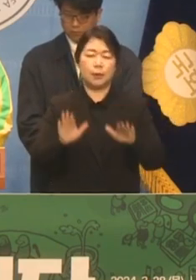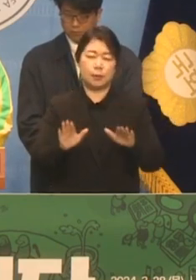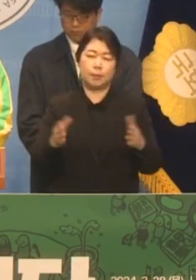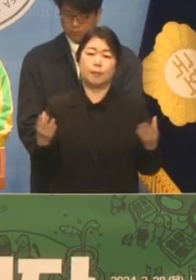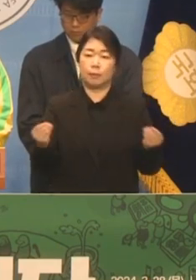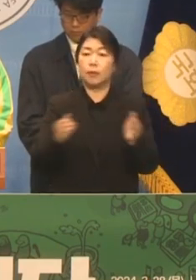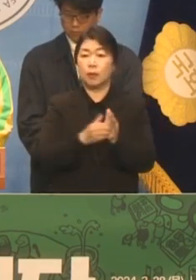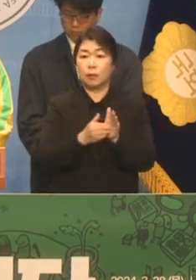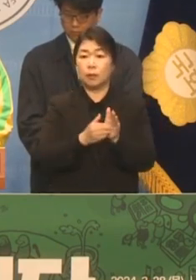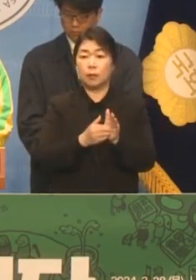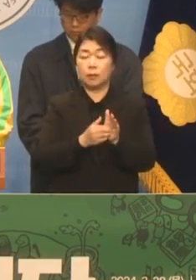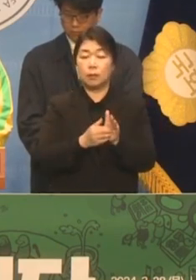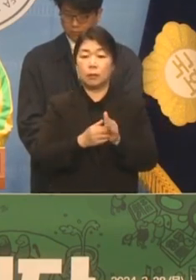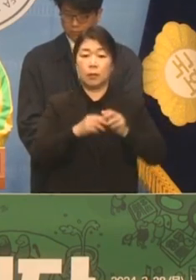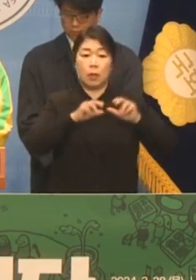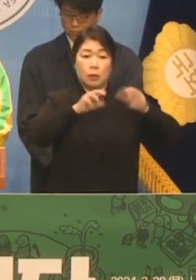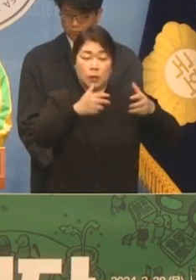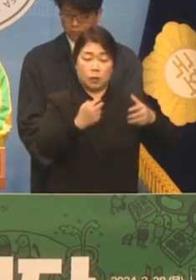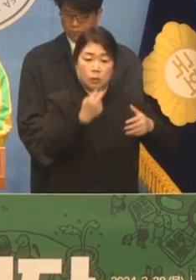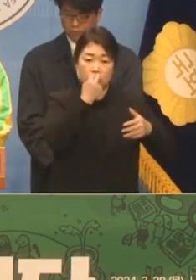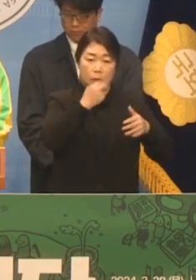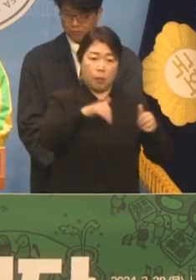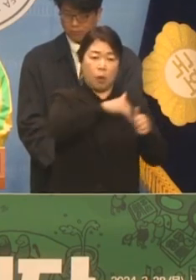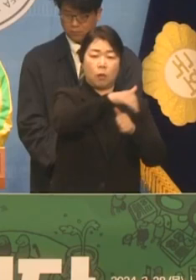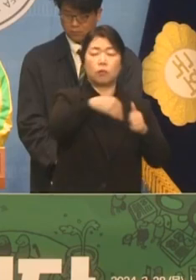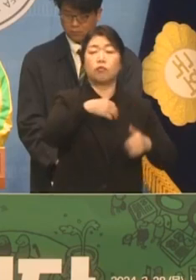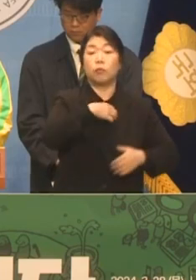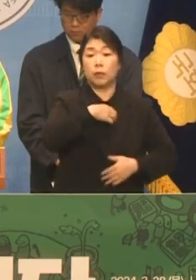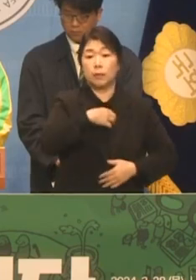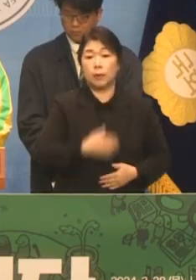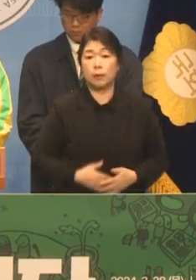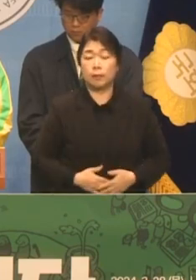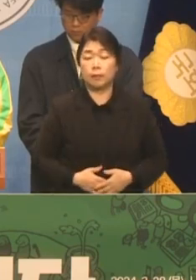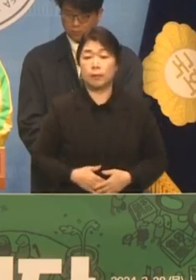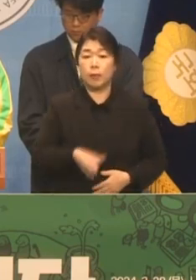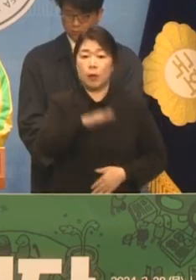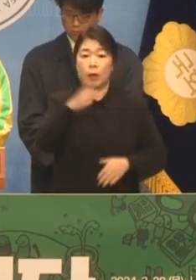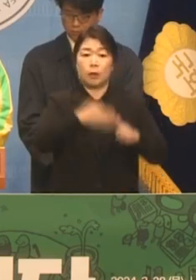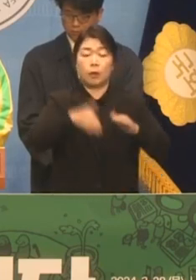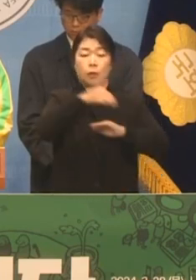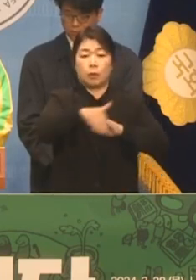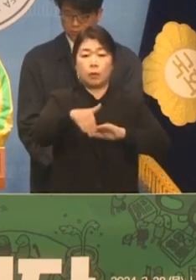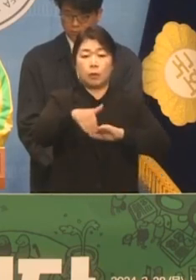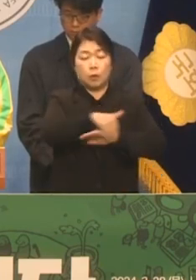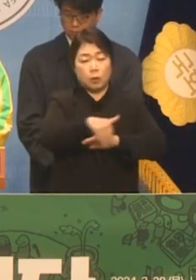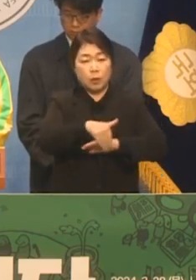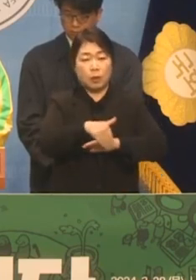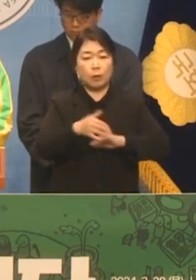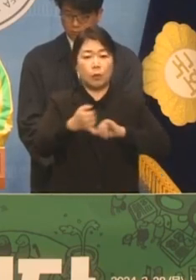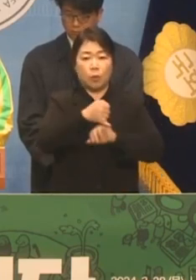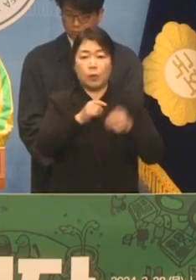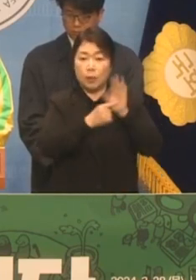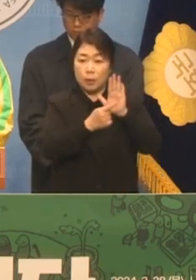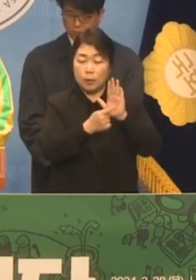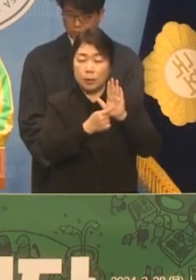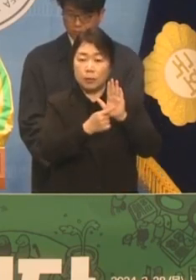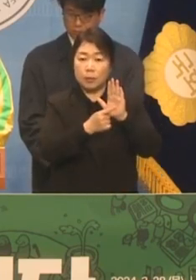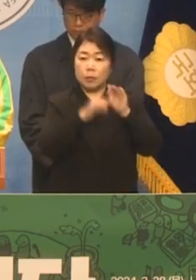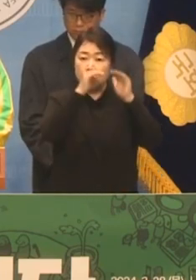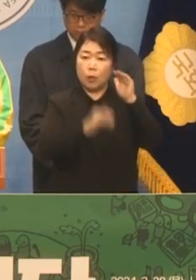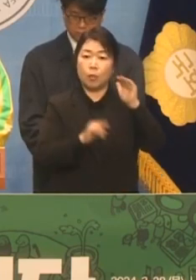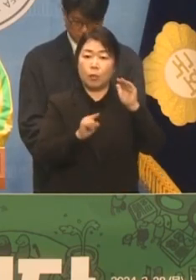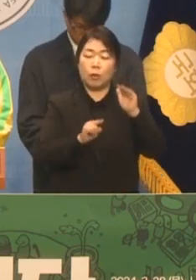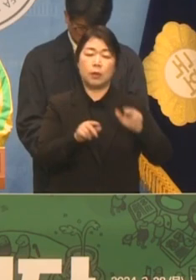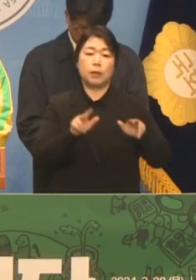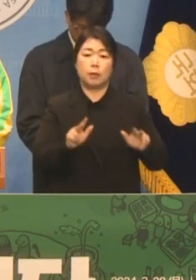지구의 생태계의 위기가 바로 그것을 말해주죠 의 정공은 이러한 우리가 당면하고 있는 지구가 더